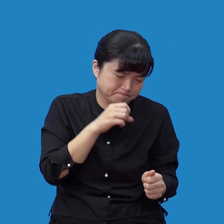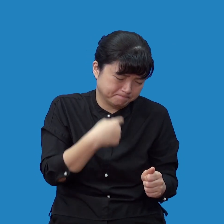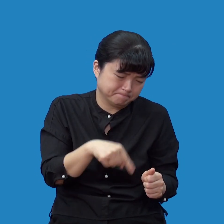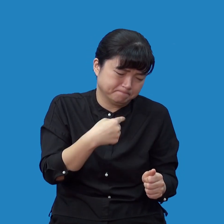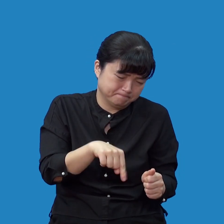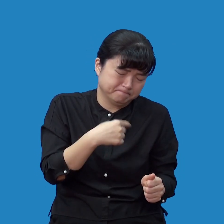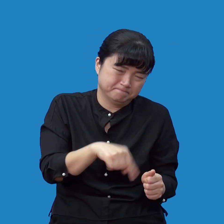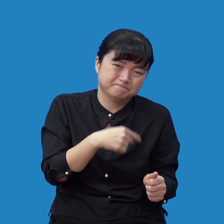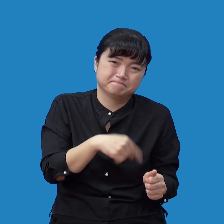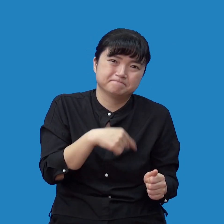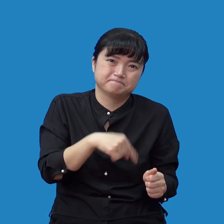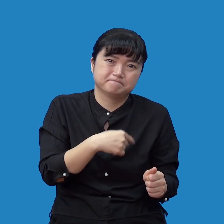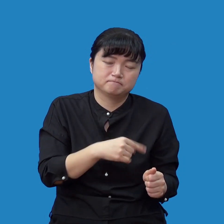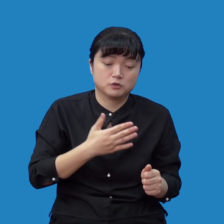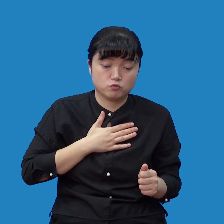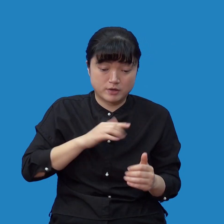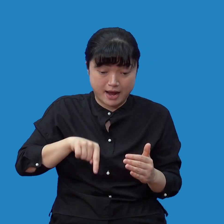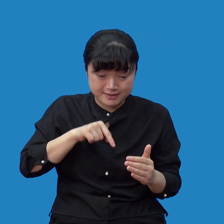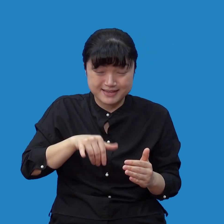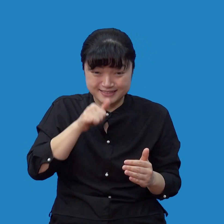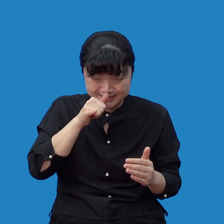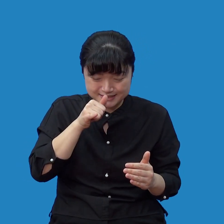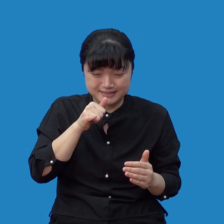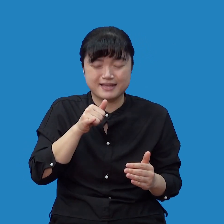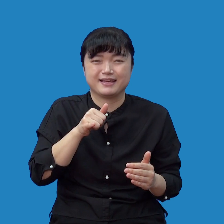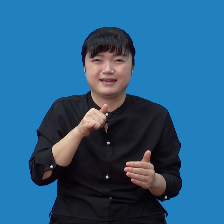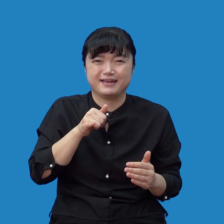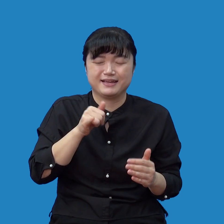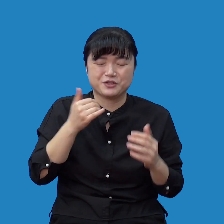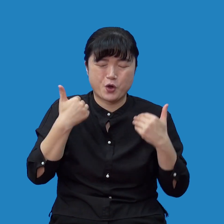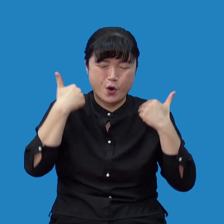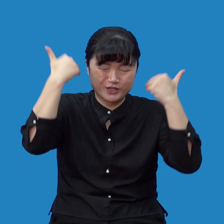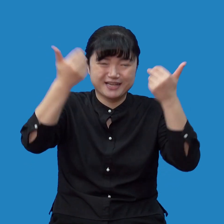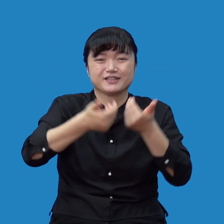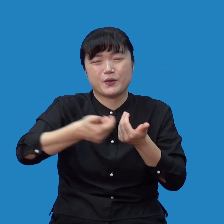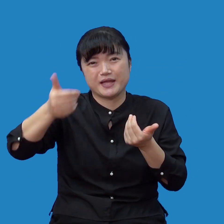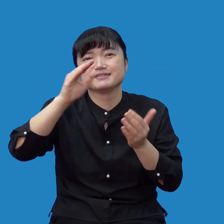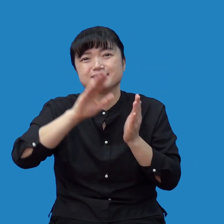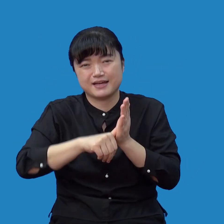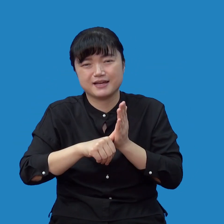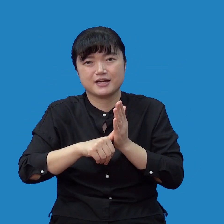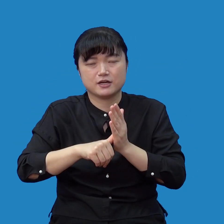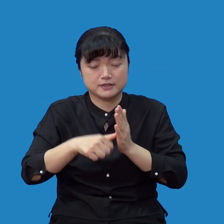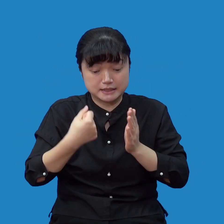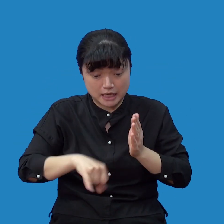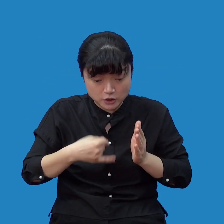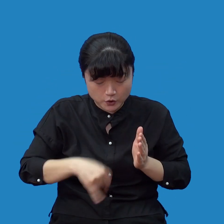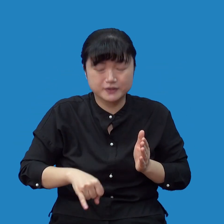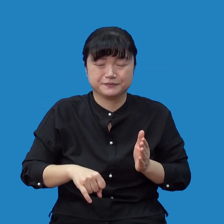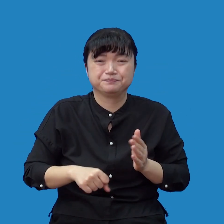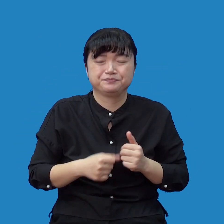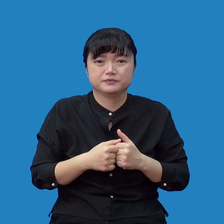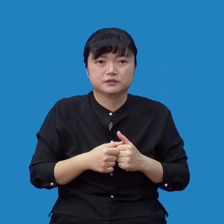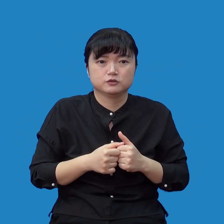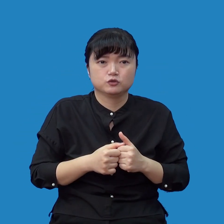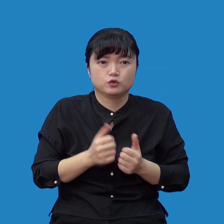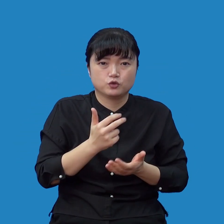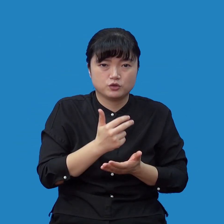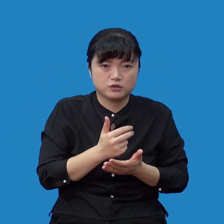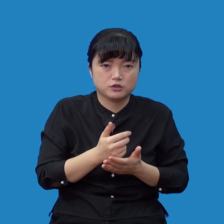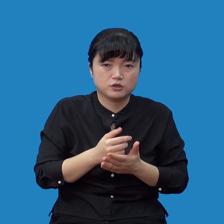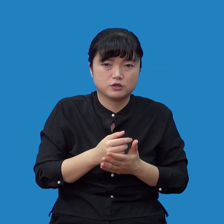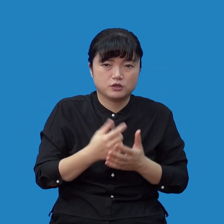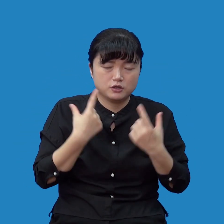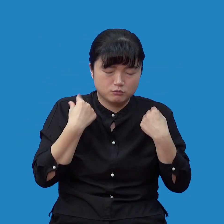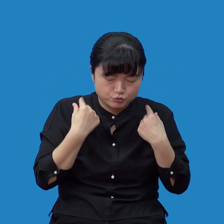우리 안에 있을 때도 그렇지만 떠나보낼 때도 아이들을 주의 교양과 훈계로 부지런히 양육해야